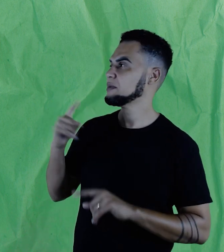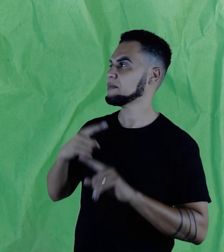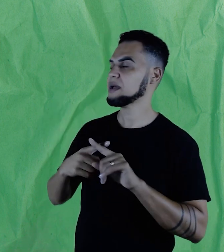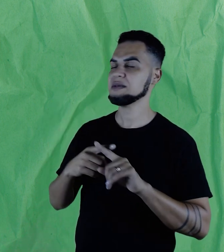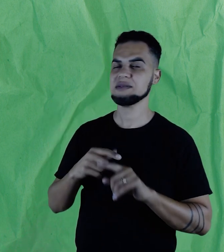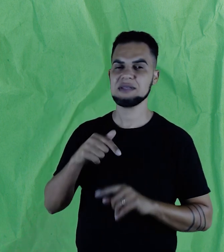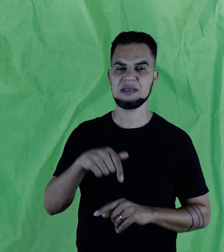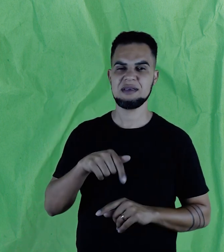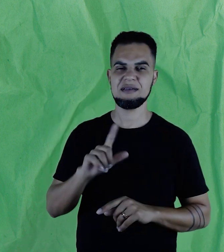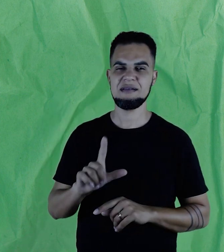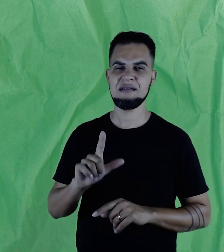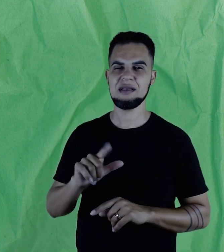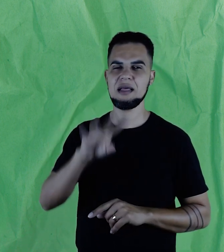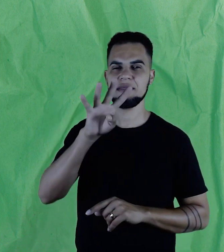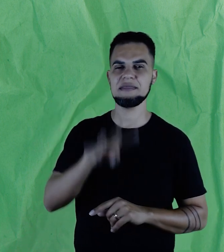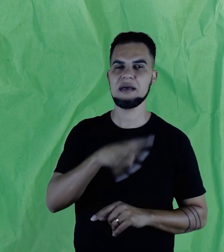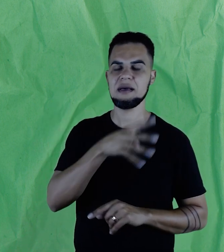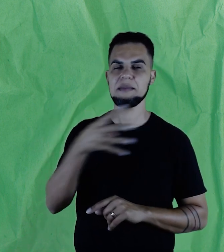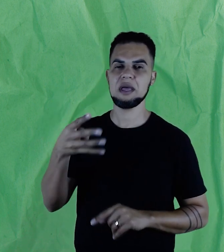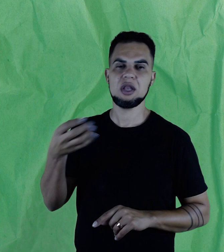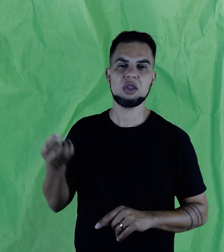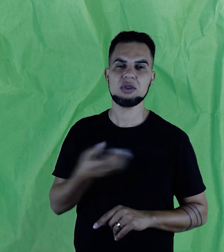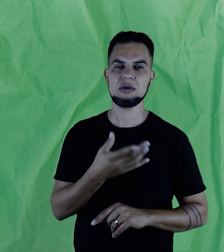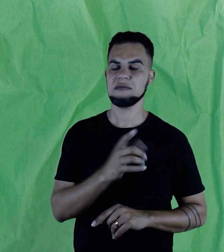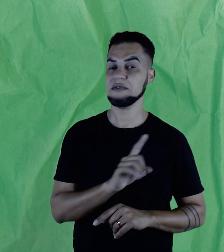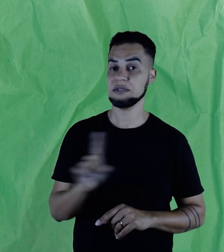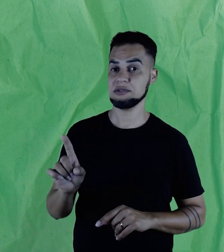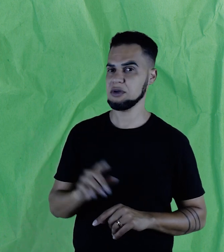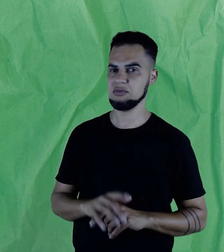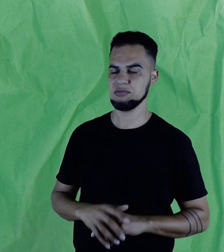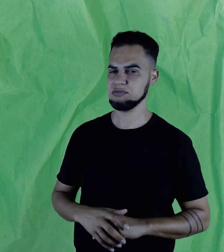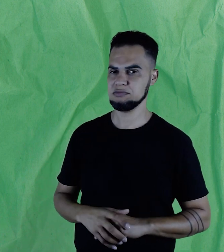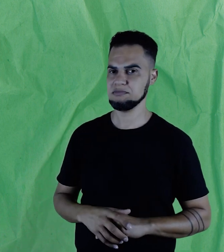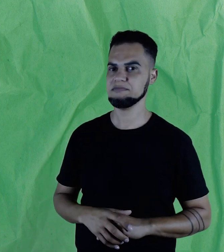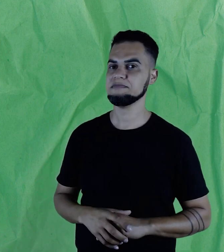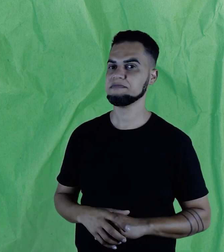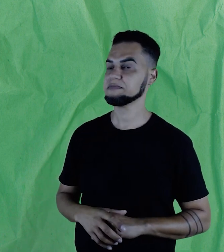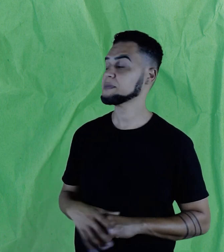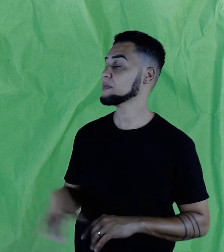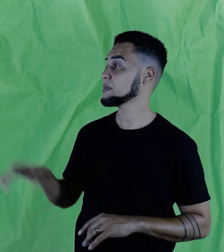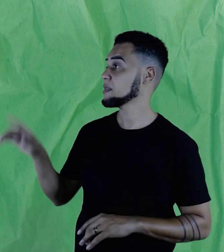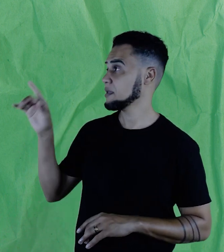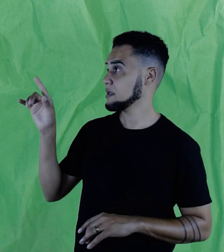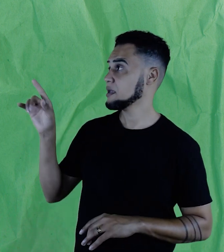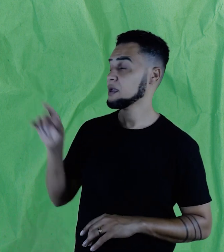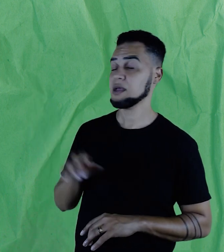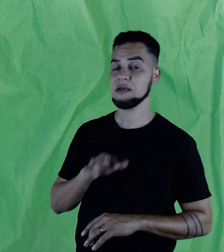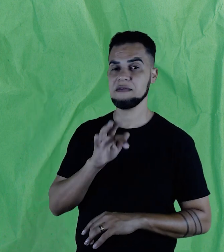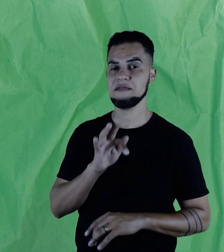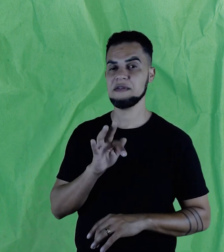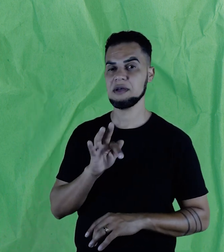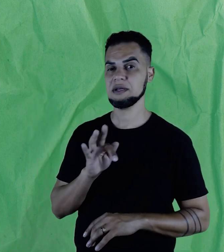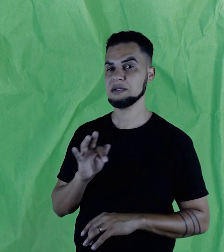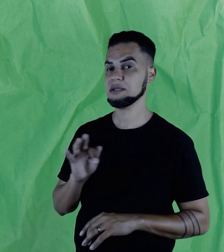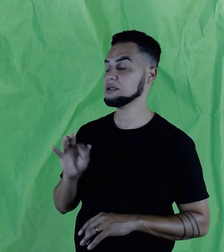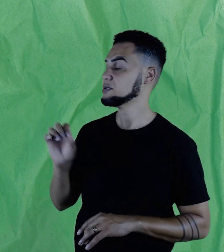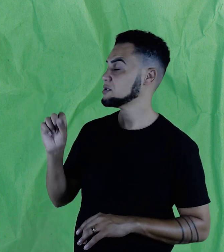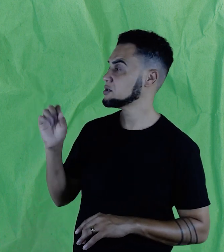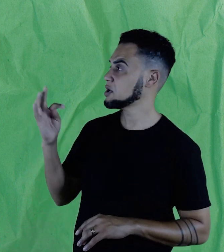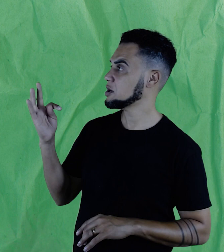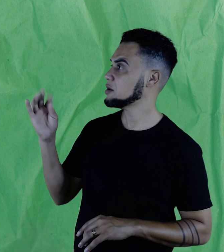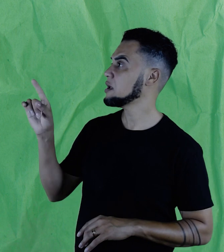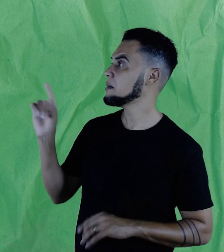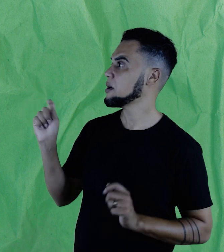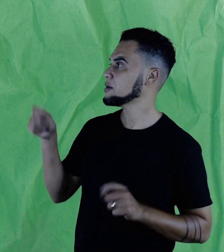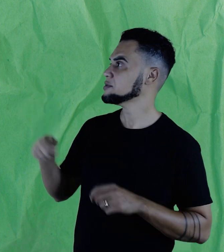MySQL, tabela, criar uma nova tabela. Não é assim que funciona. E no Firestore Database aqui,